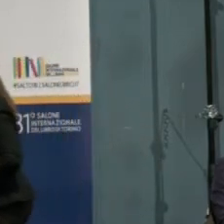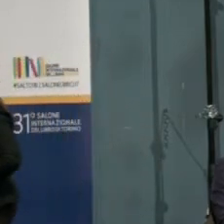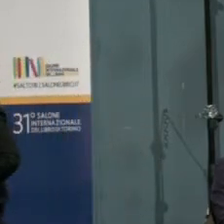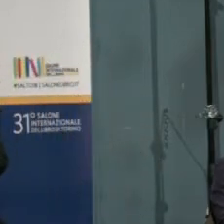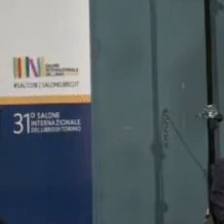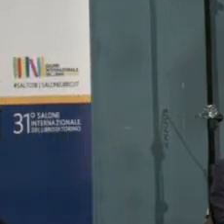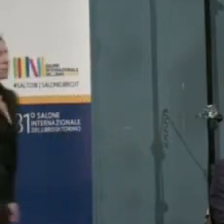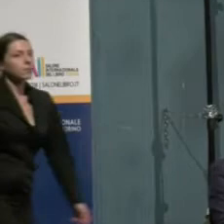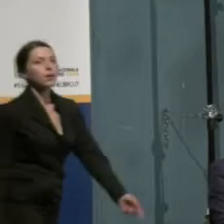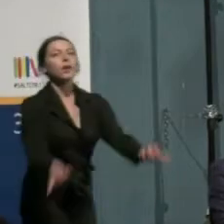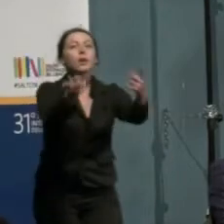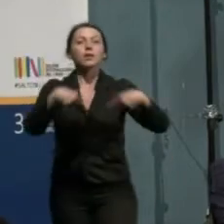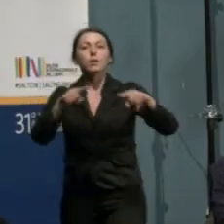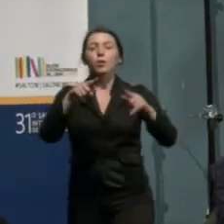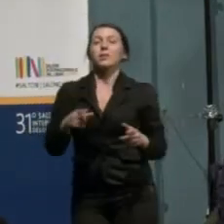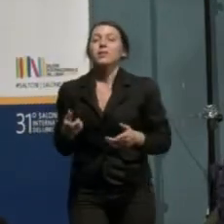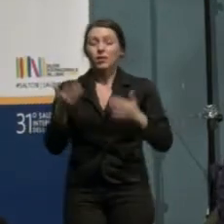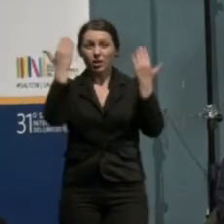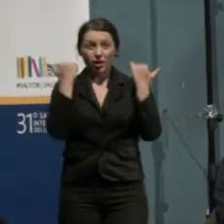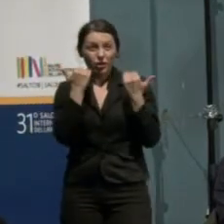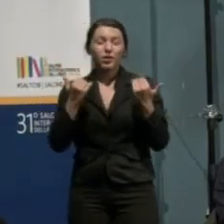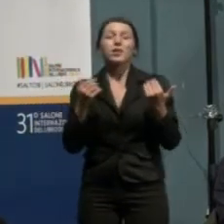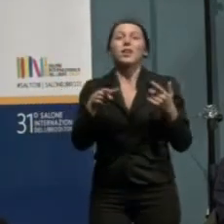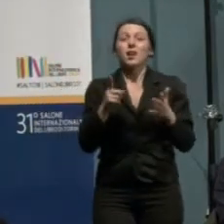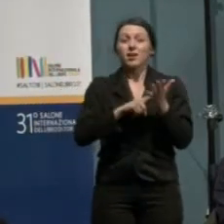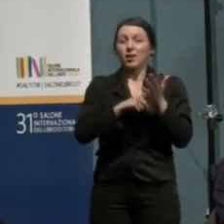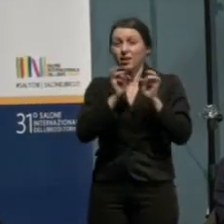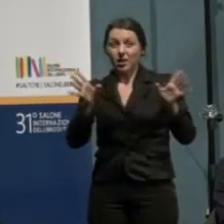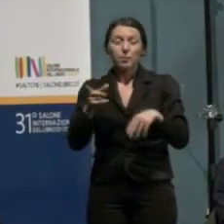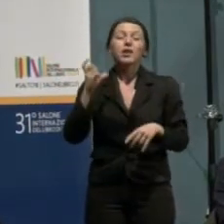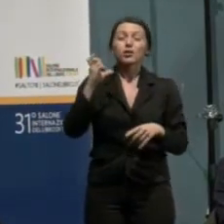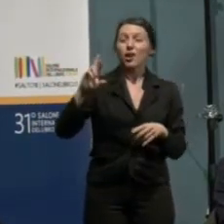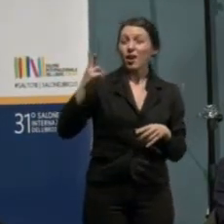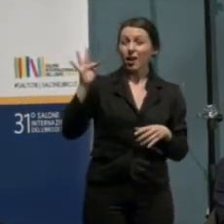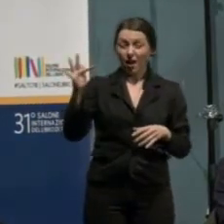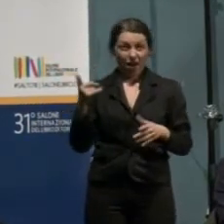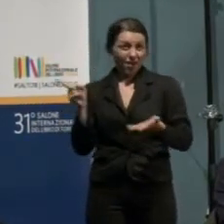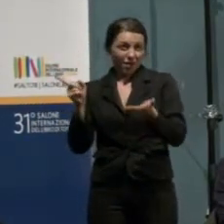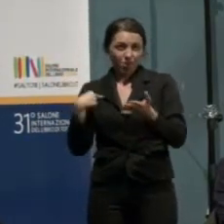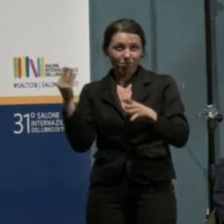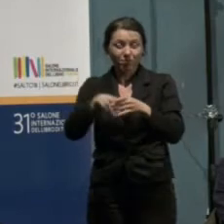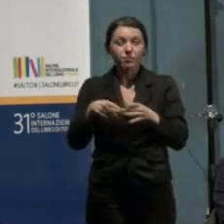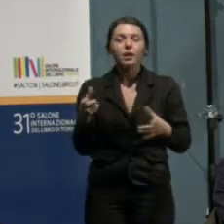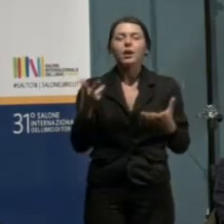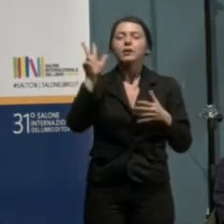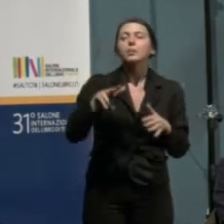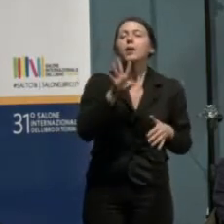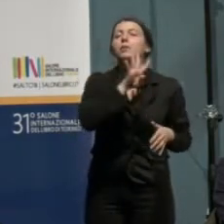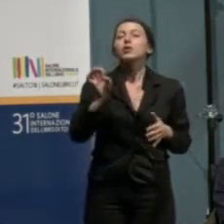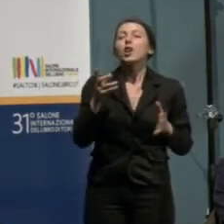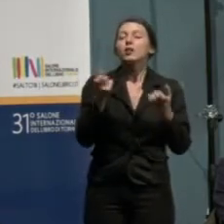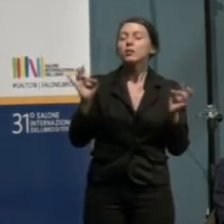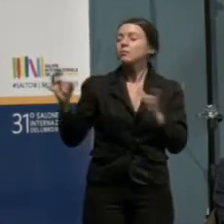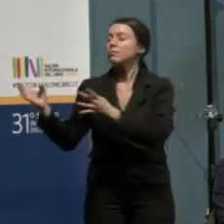la commissione per egiziana per i diritti e le libertà alle crf di cui faccio parte ha documentato 1.300 casi di sparizione forzata in